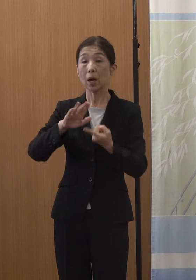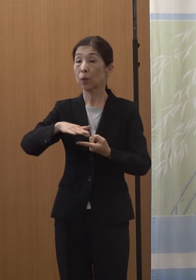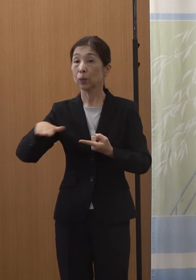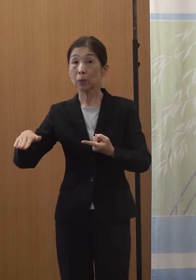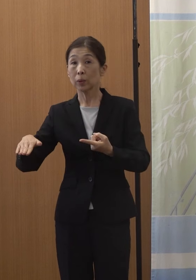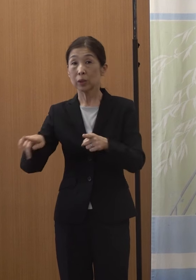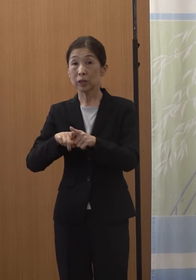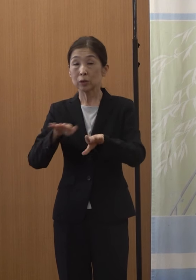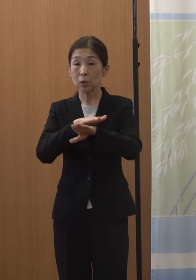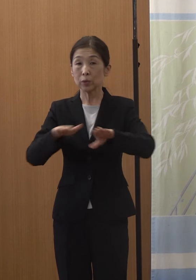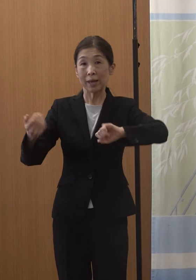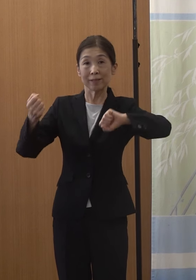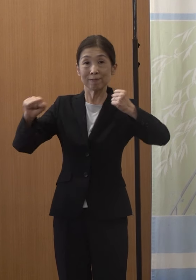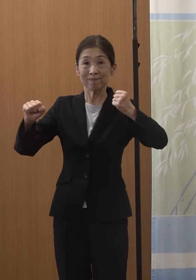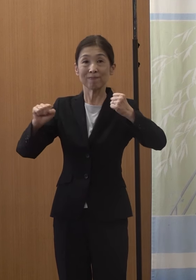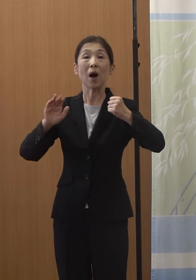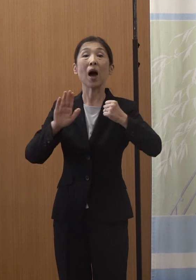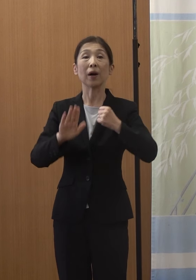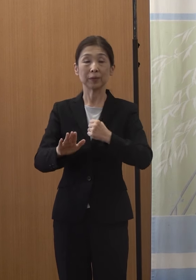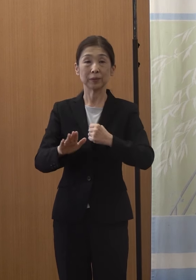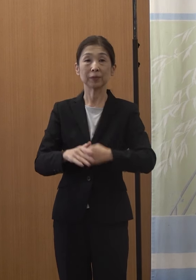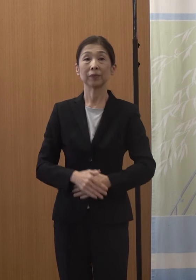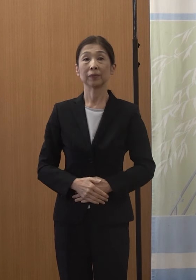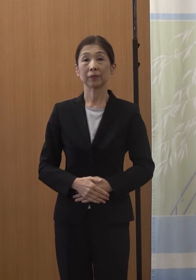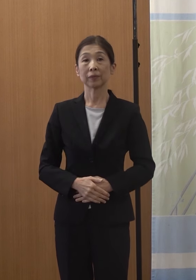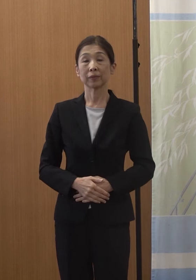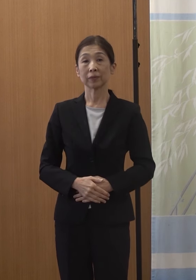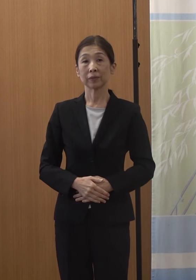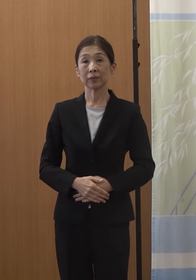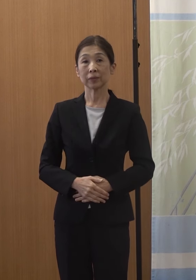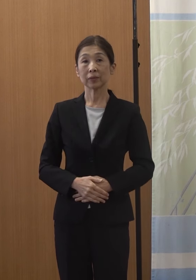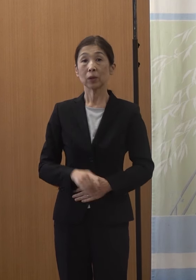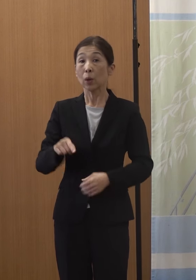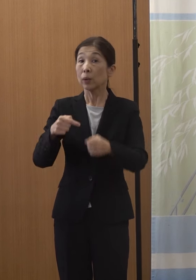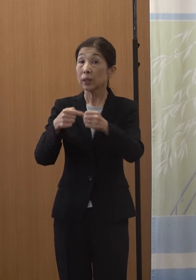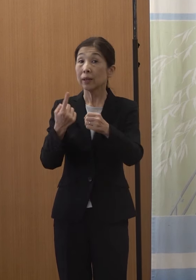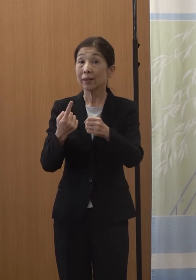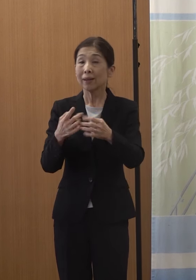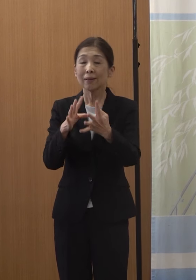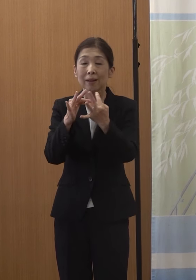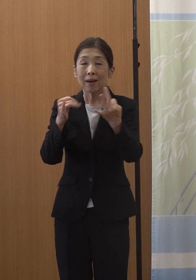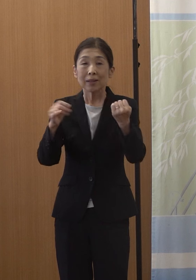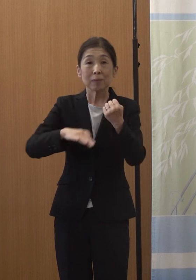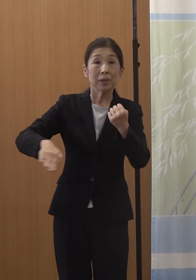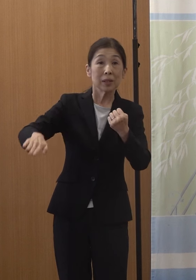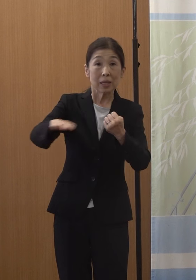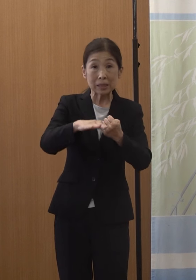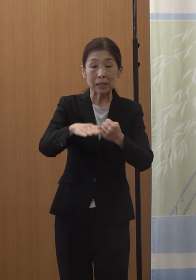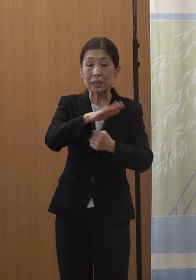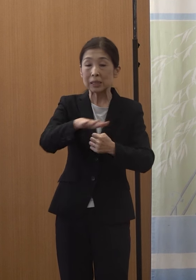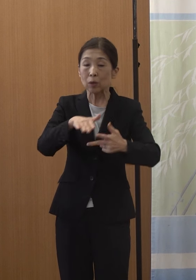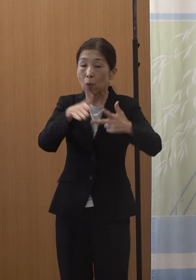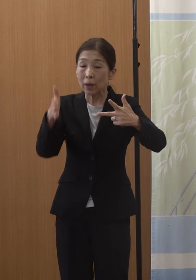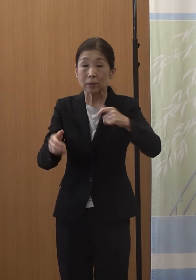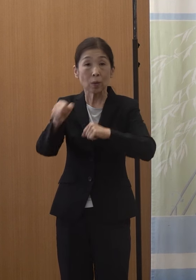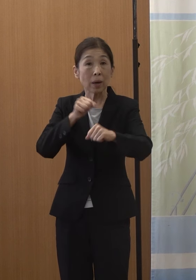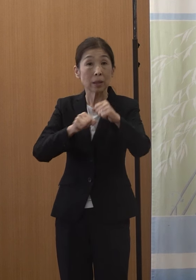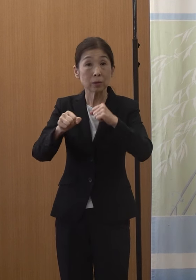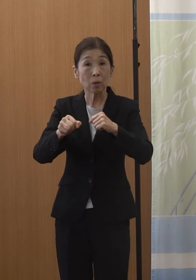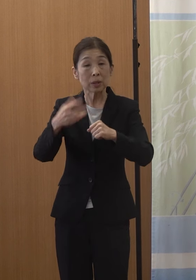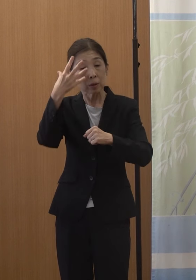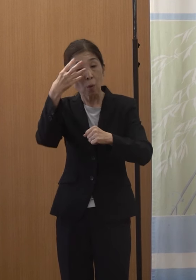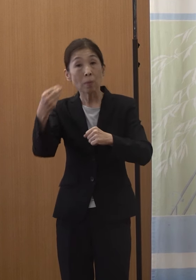によるステージ発表も行います。市としてはこれを機に多くの方に児童館活動に興